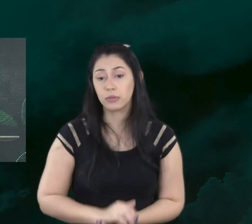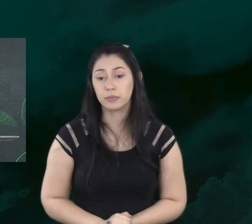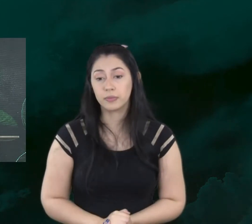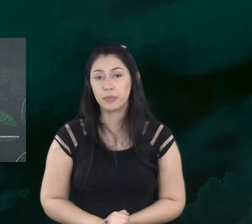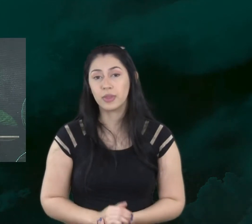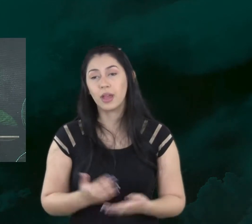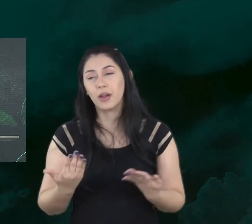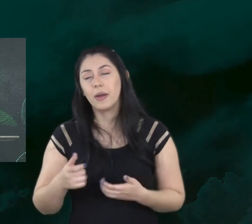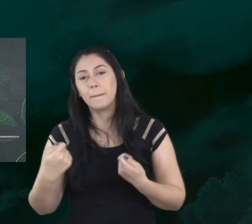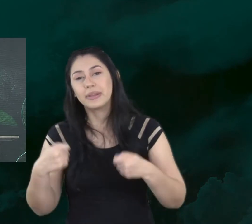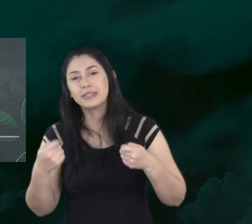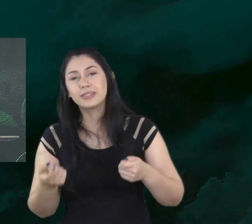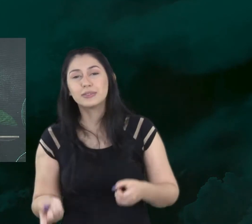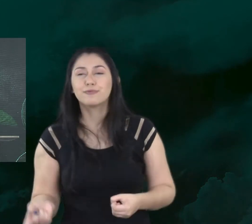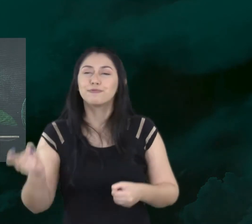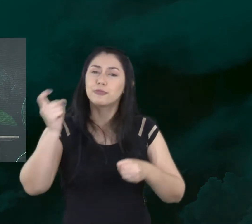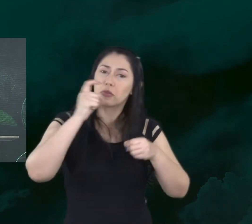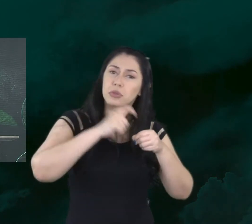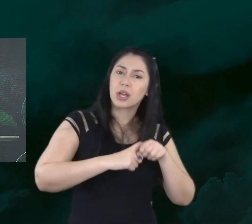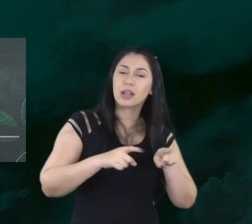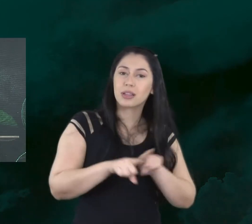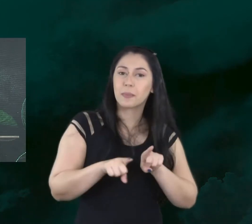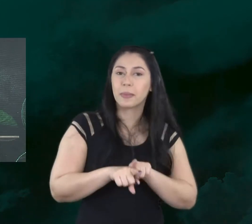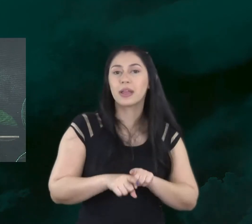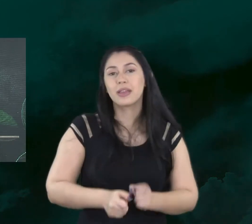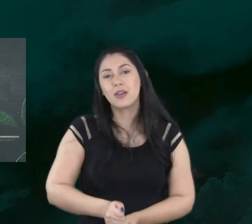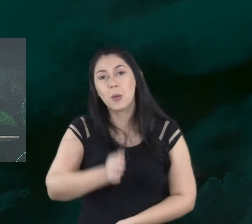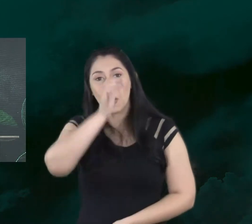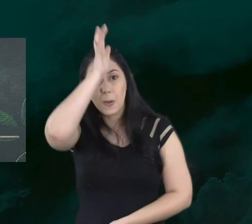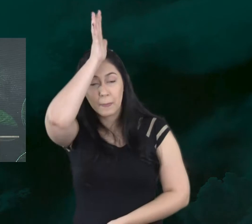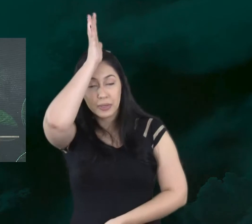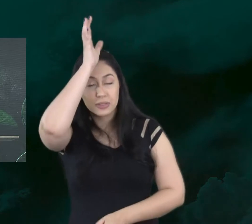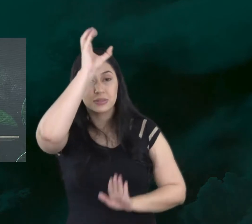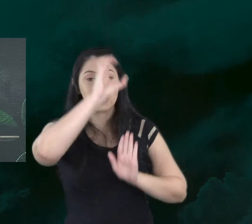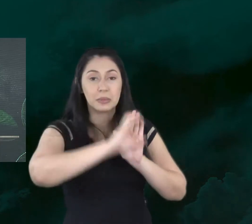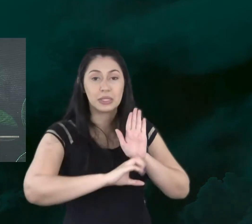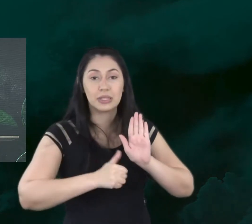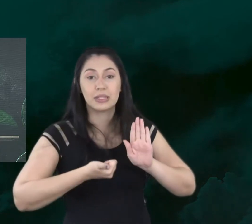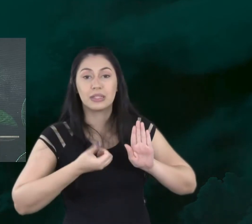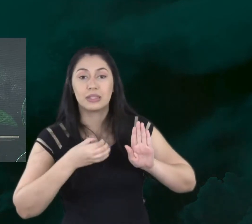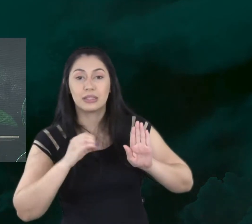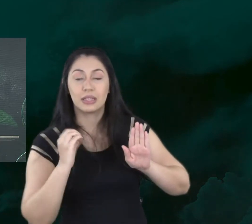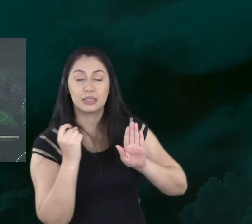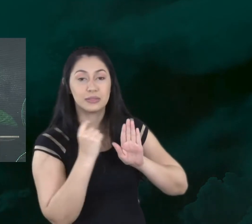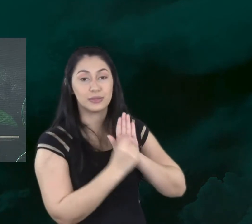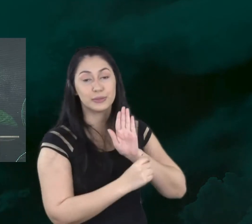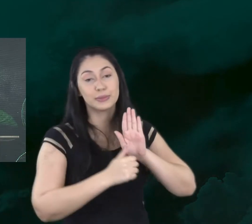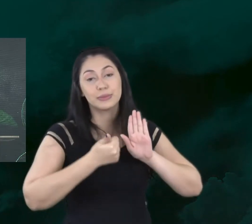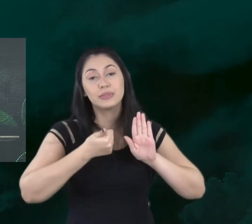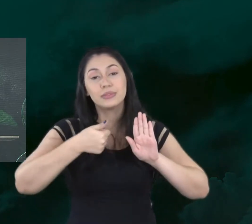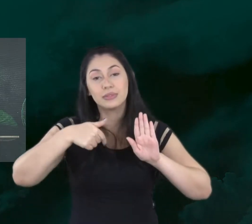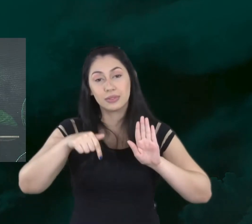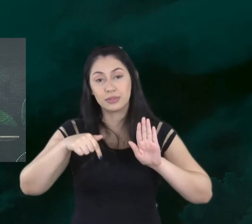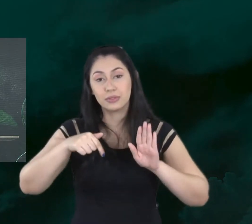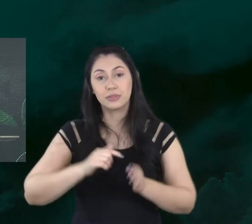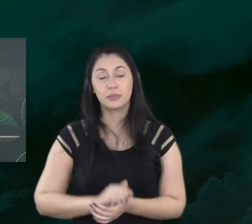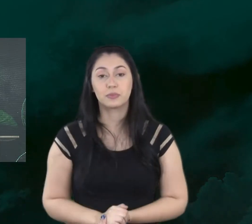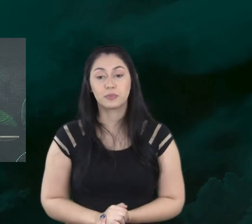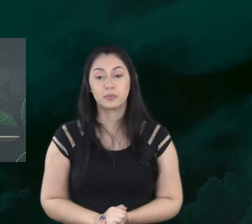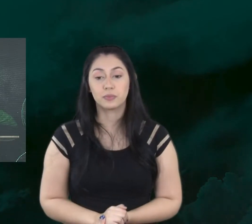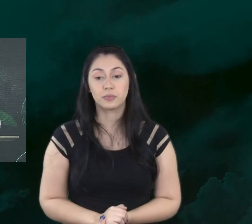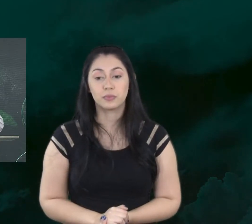que voltar novamente a Romanos, capítulo 10, versículo, né, 17. A